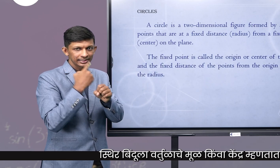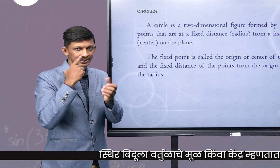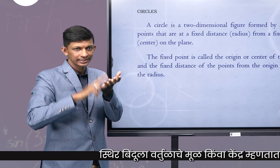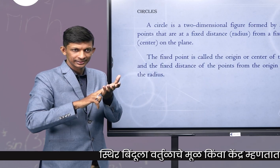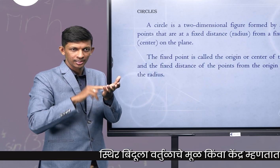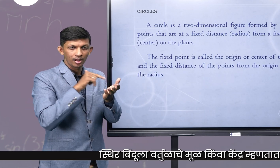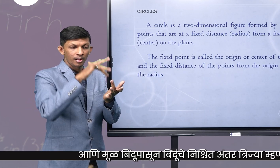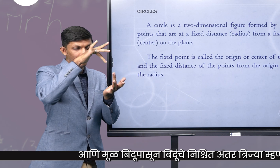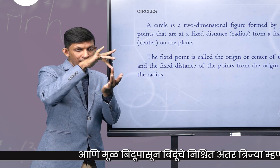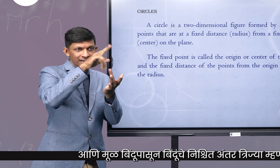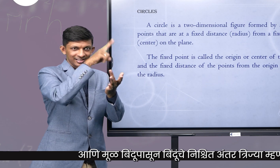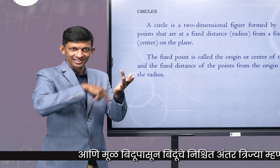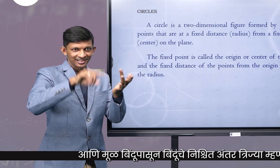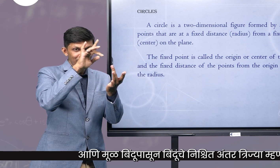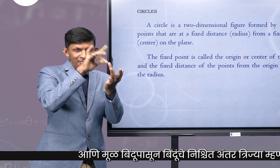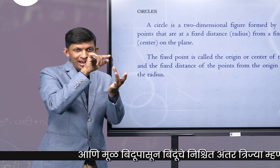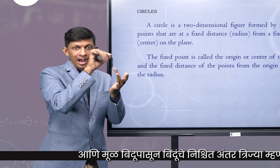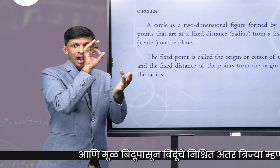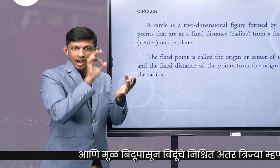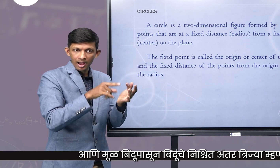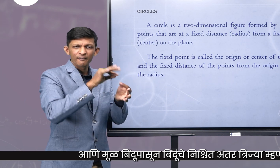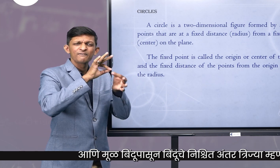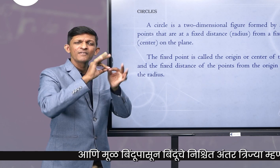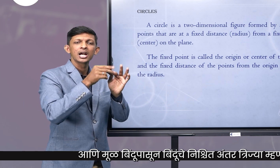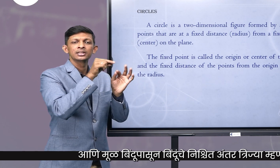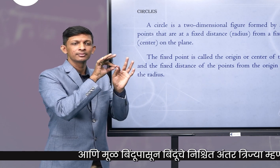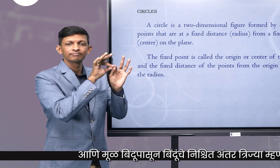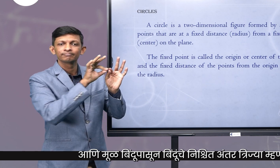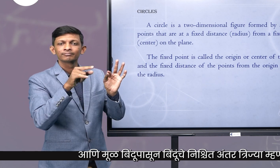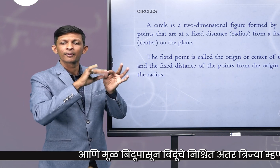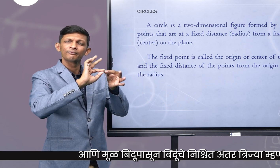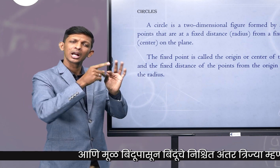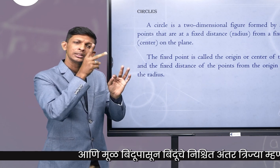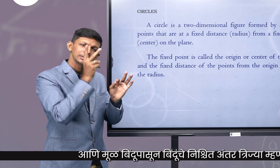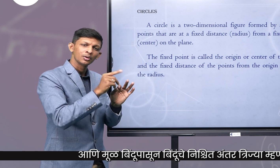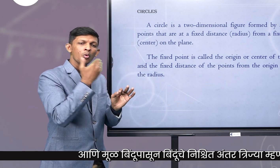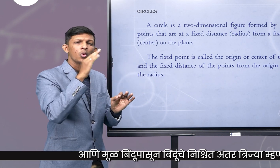केंद्र म्हणतात आणि मूळ बिंदूपासून बिंदूचे निश्चित अंतर त्रिज्या म्हणतात.